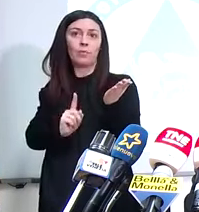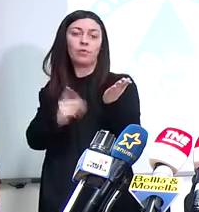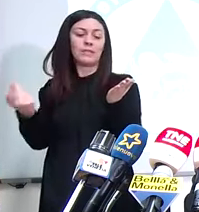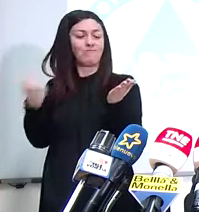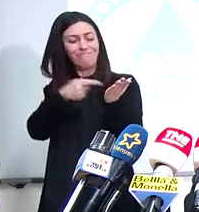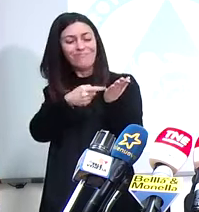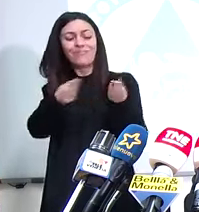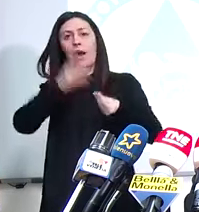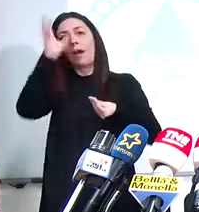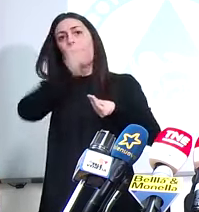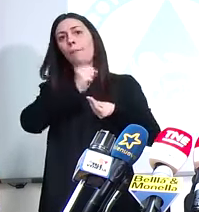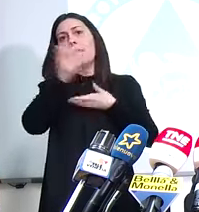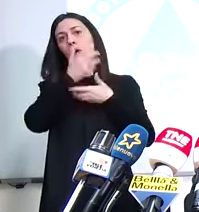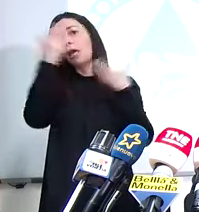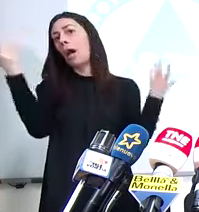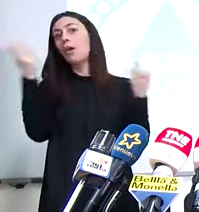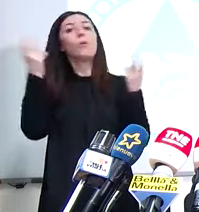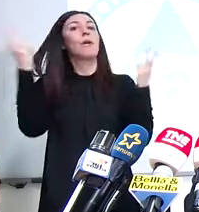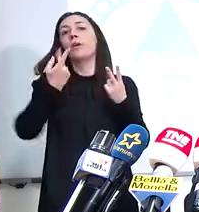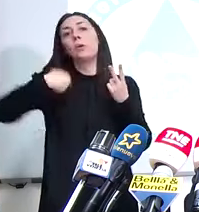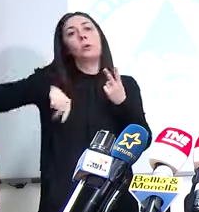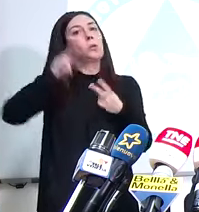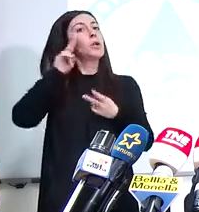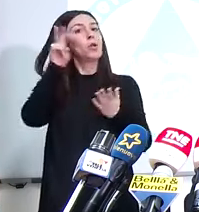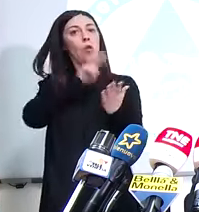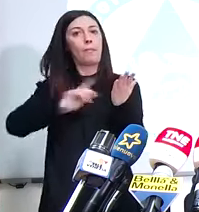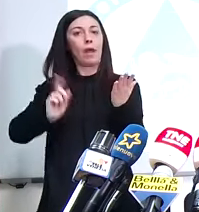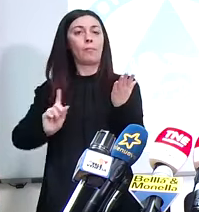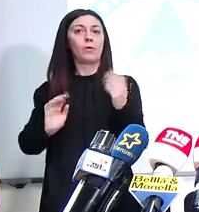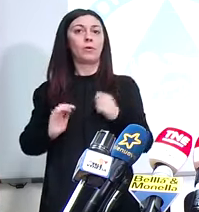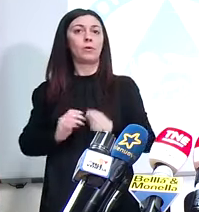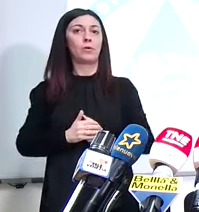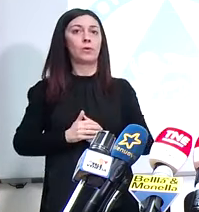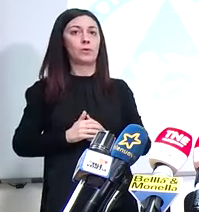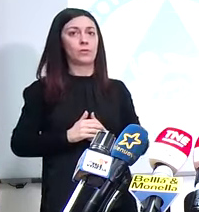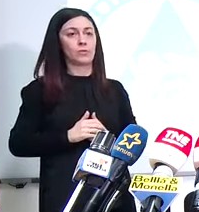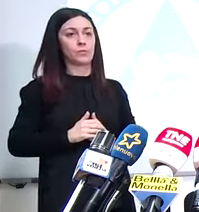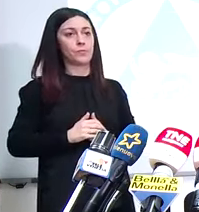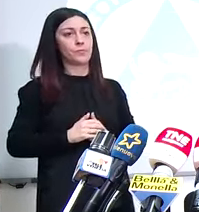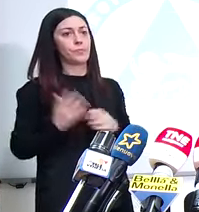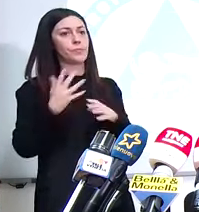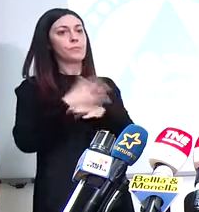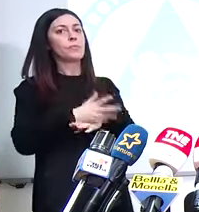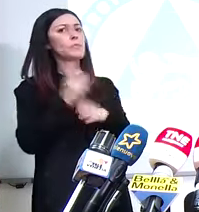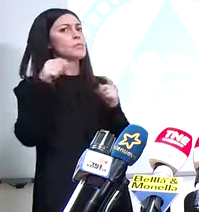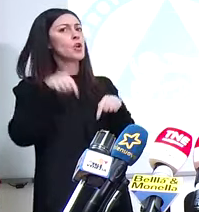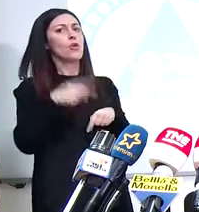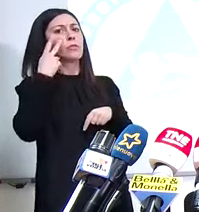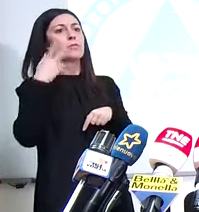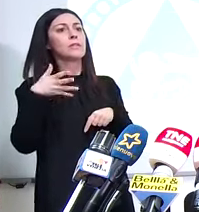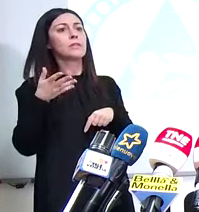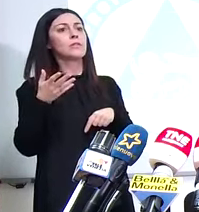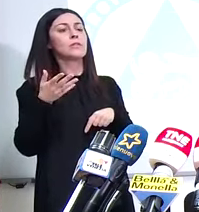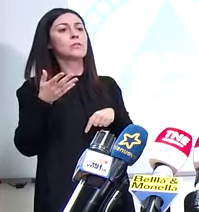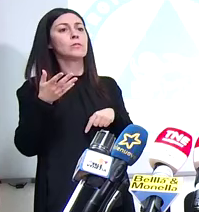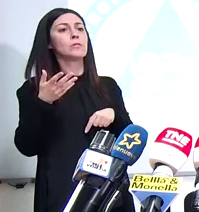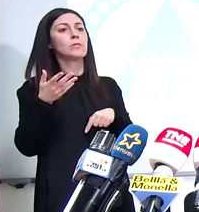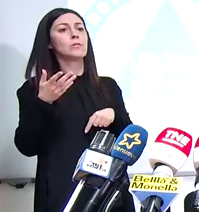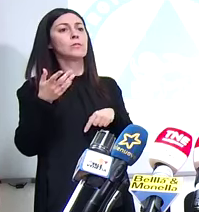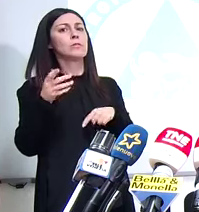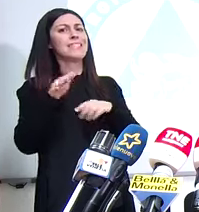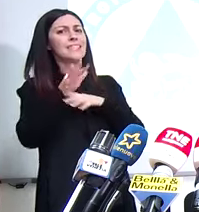dato sapere quale sia il contratto leggo oggi sulla stampa un articolo di stampa che dice che invece nell'avvocatura di palazzo balbi a letto